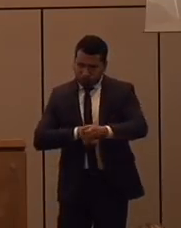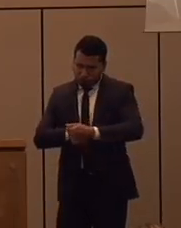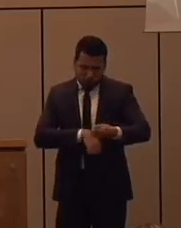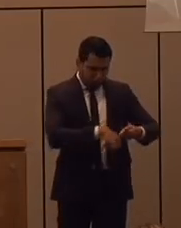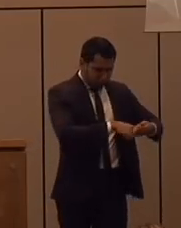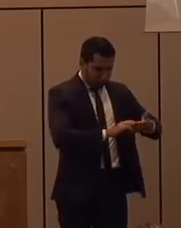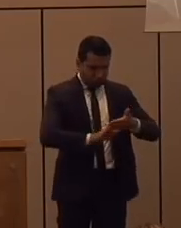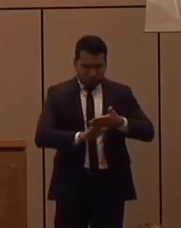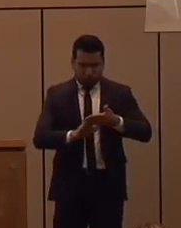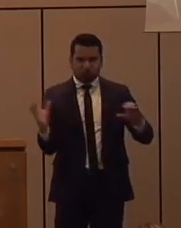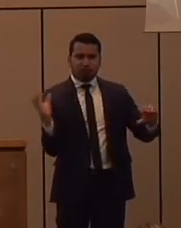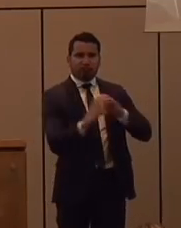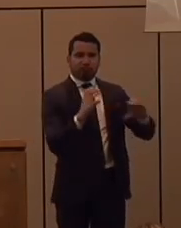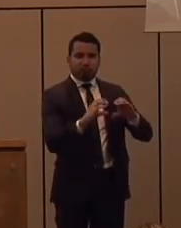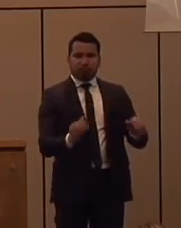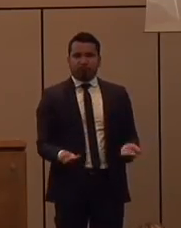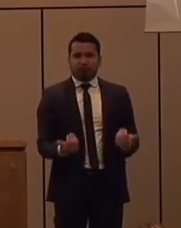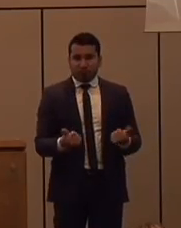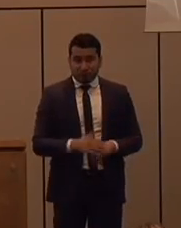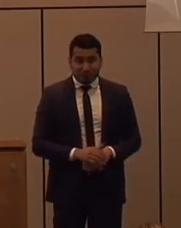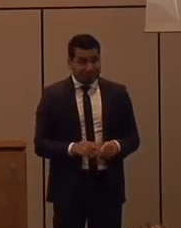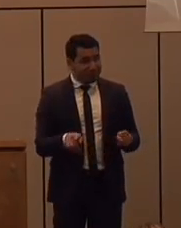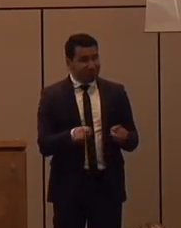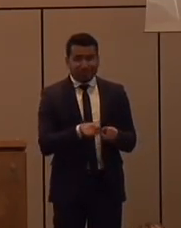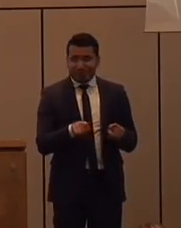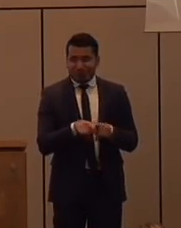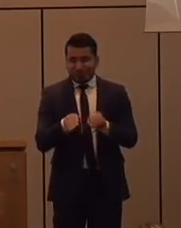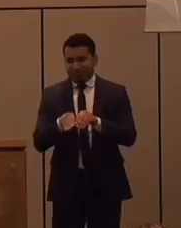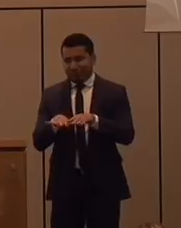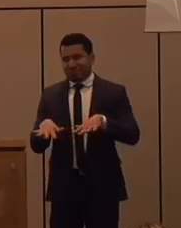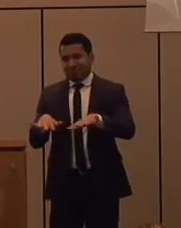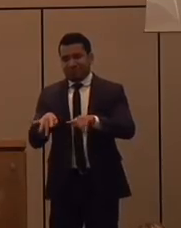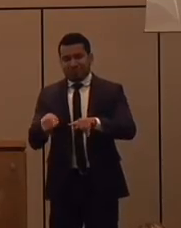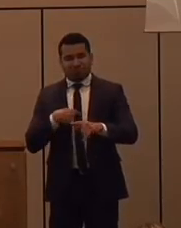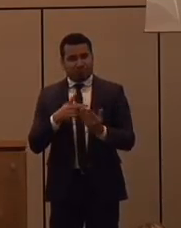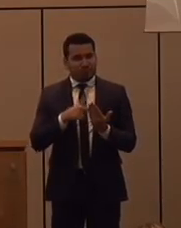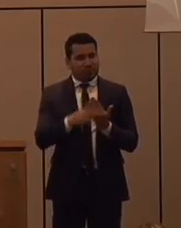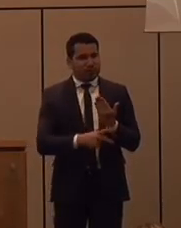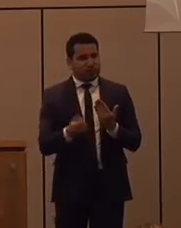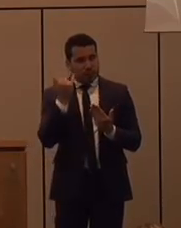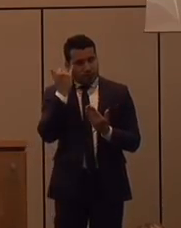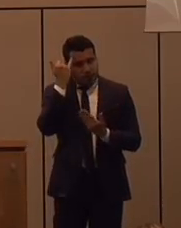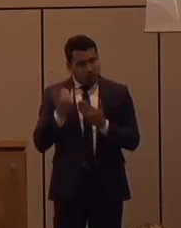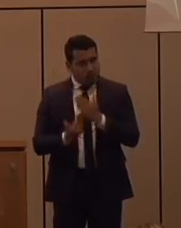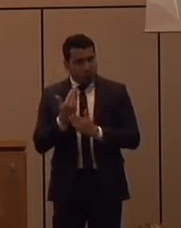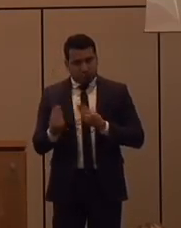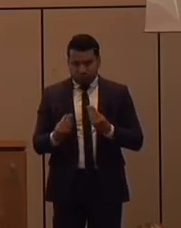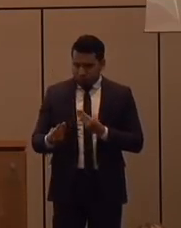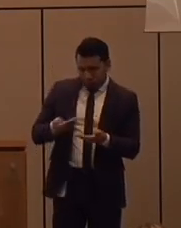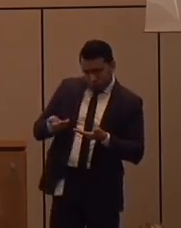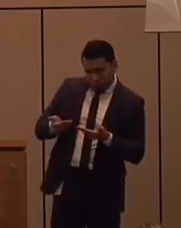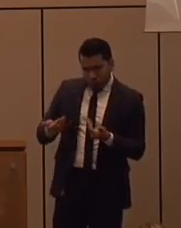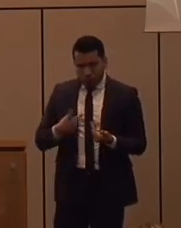poder solucionar los problemas igual con el sector también estamos trabajando en un proyecto de innovación en donde estamos sacando